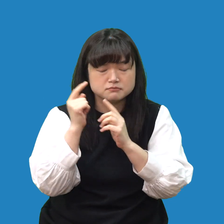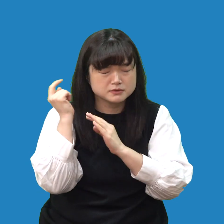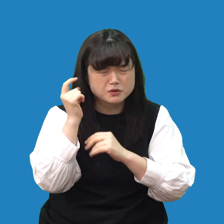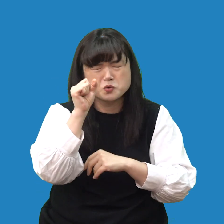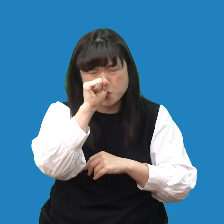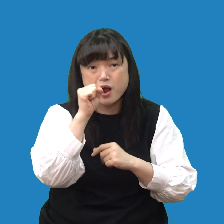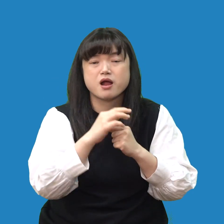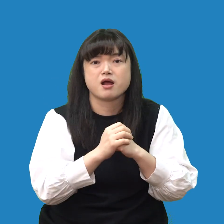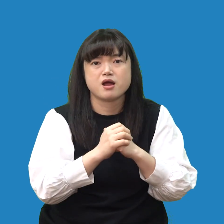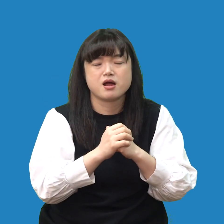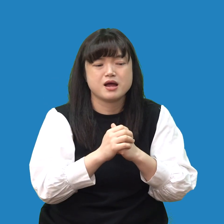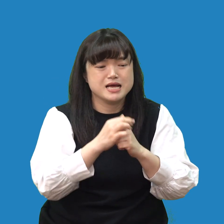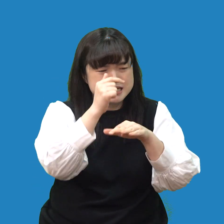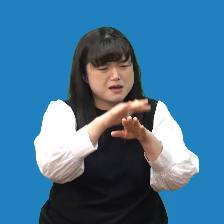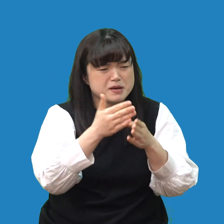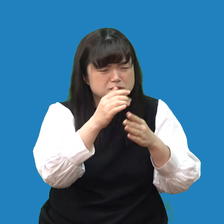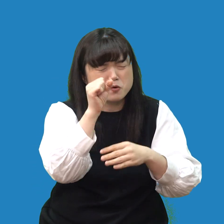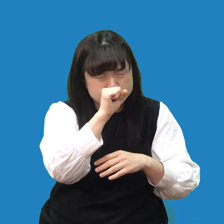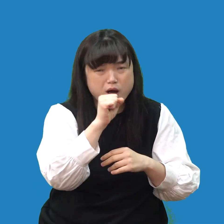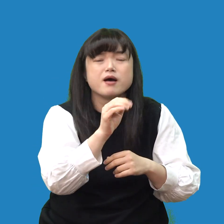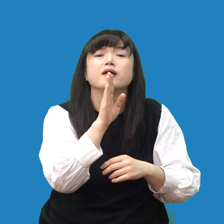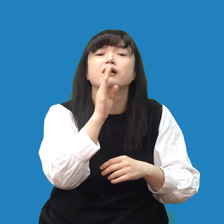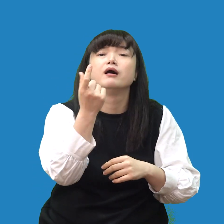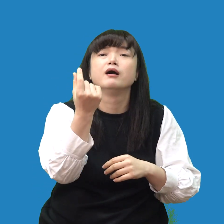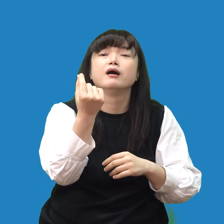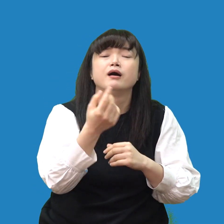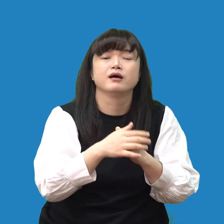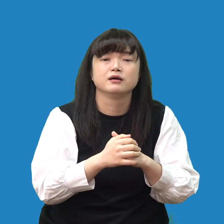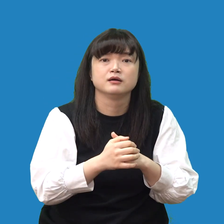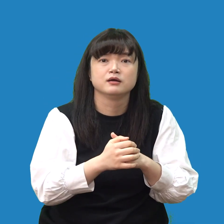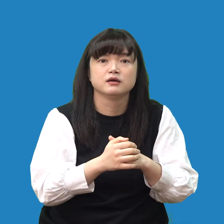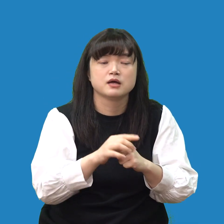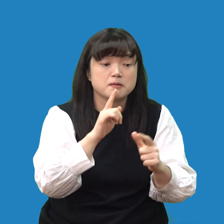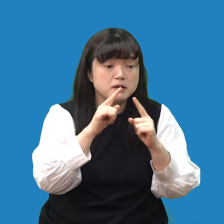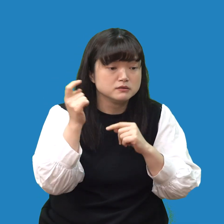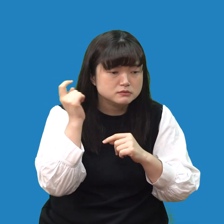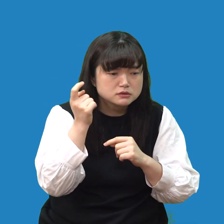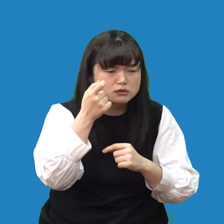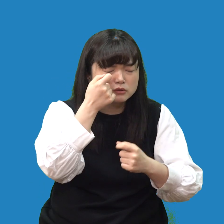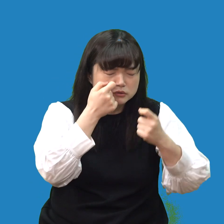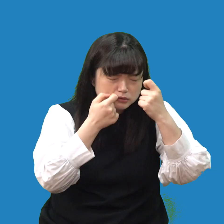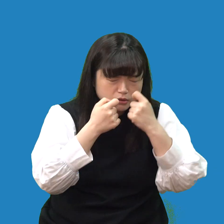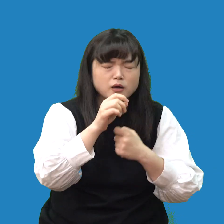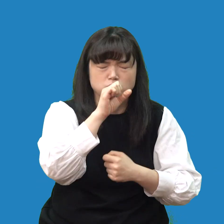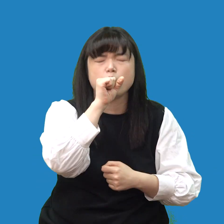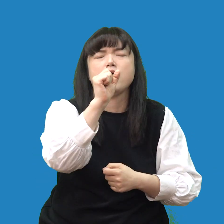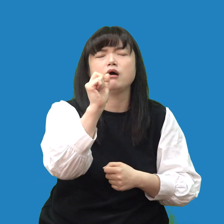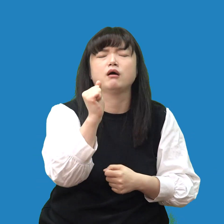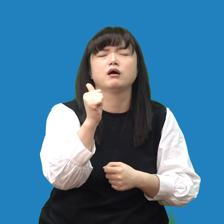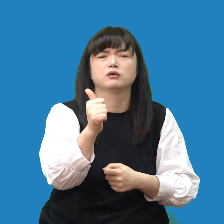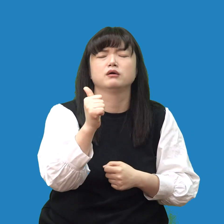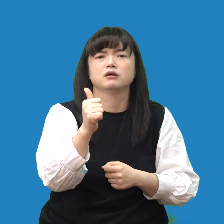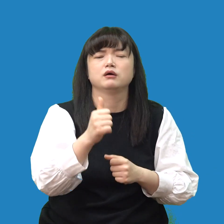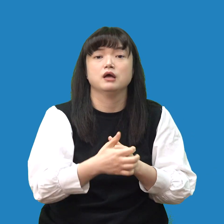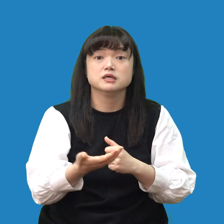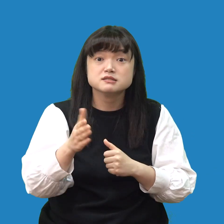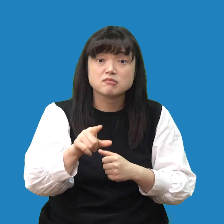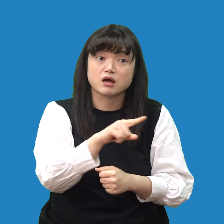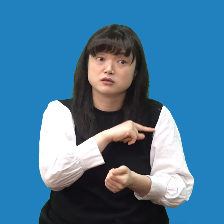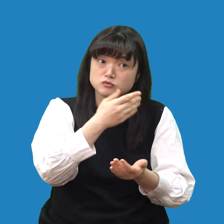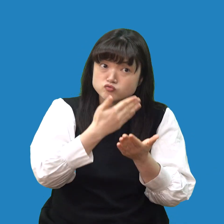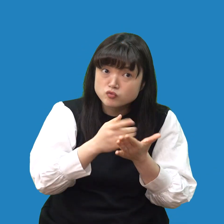좋고 예배 드리는 거 좋습니다. 말씀 듣고 눈물 흘리는 것도 좋습니다.